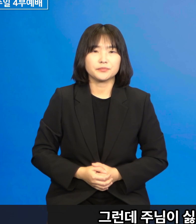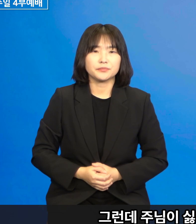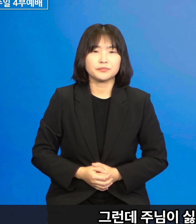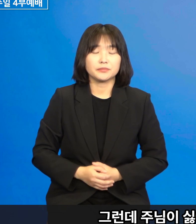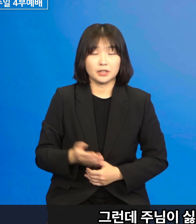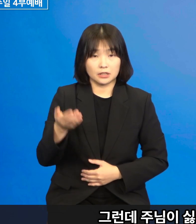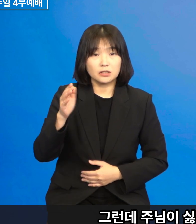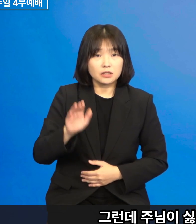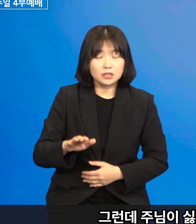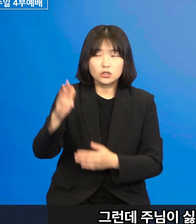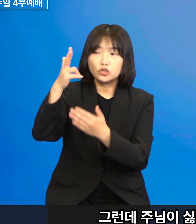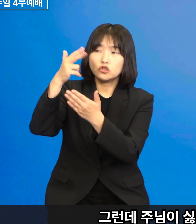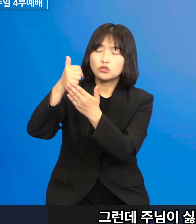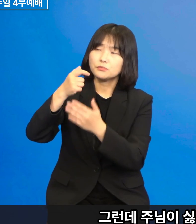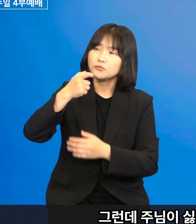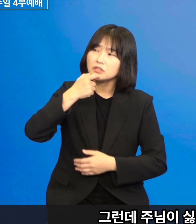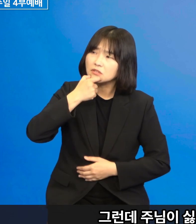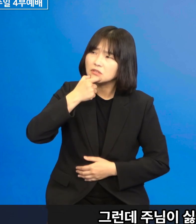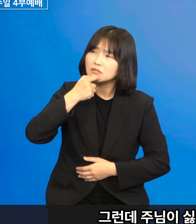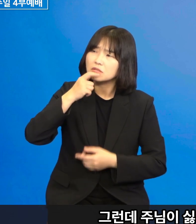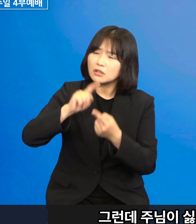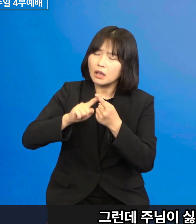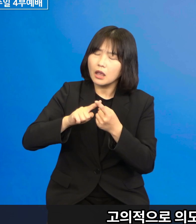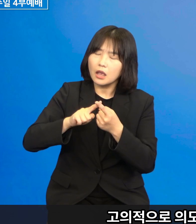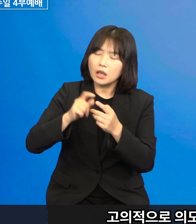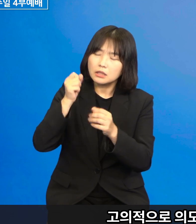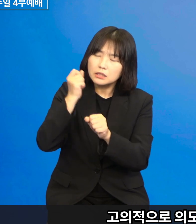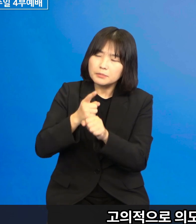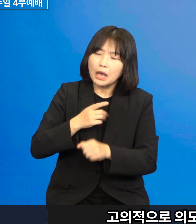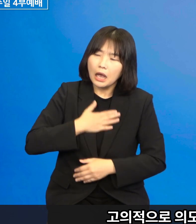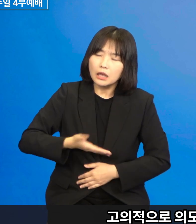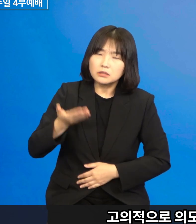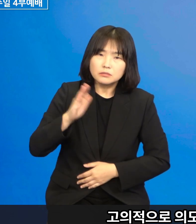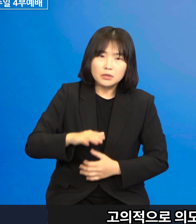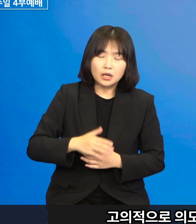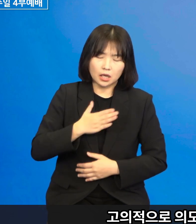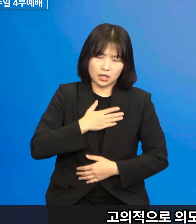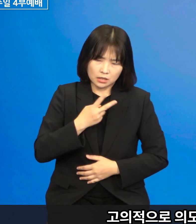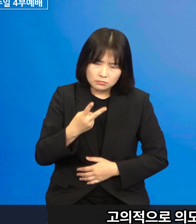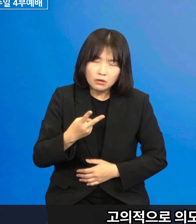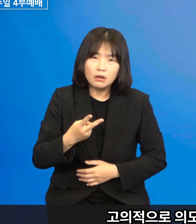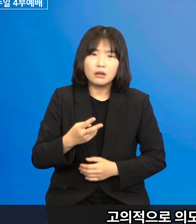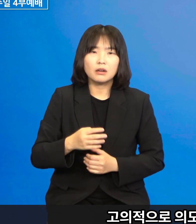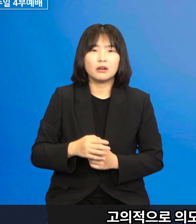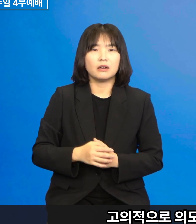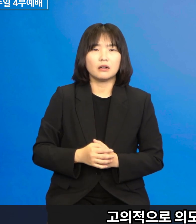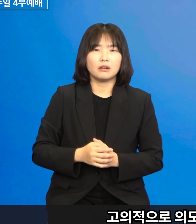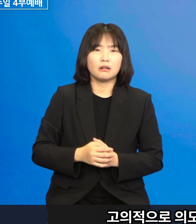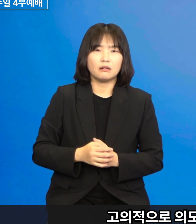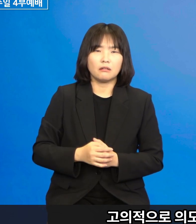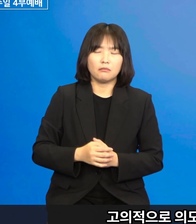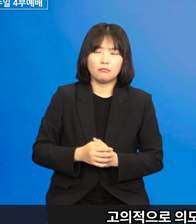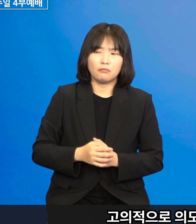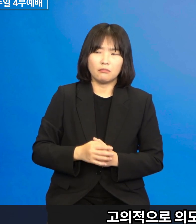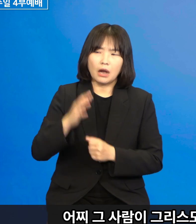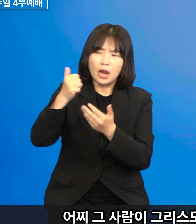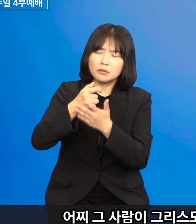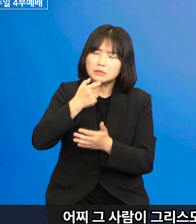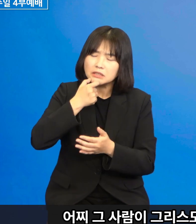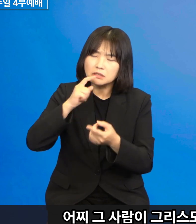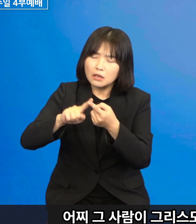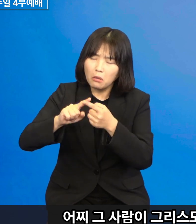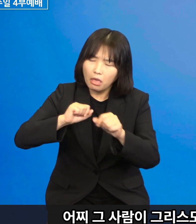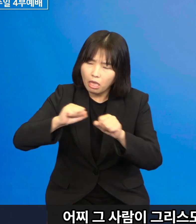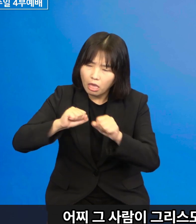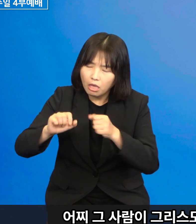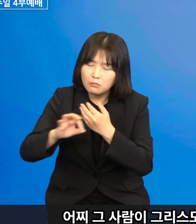그런데 주님이 싫어하신 것을 알면서도 고의적으로, 의도적으로 그렇게 한다면